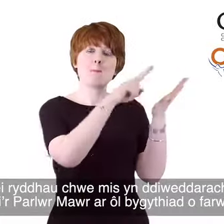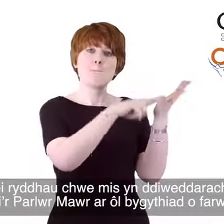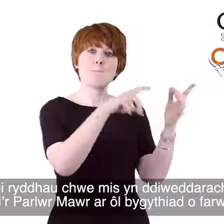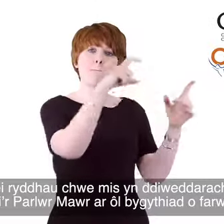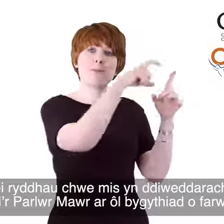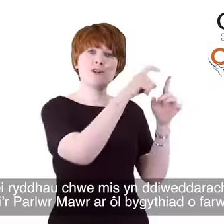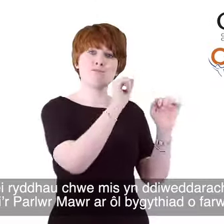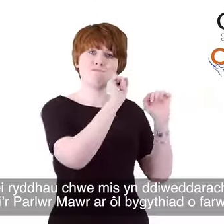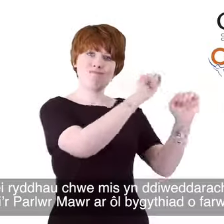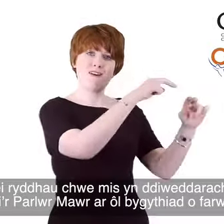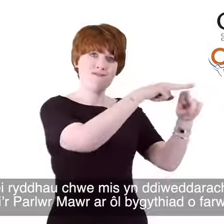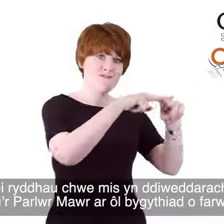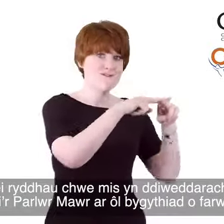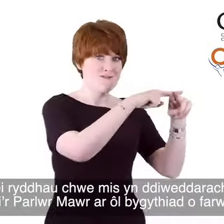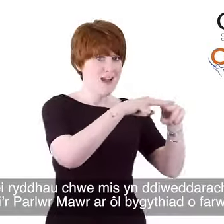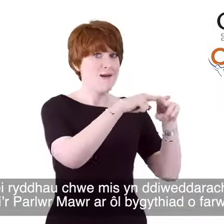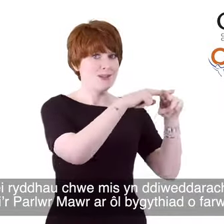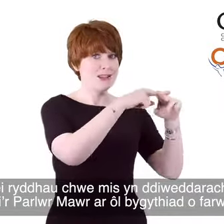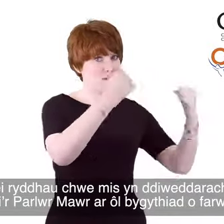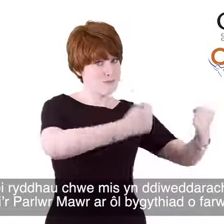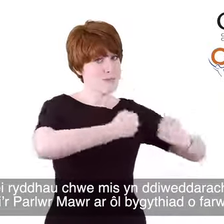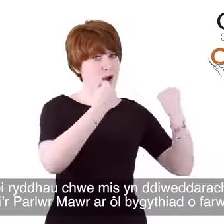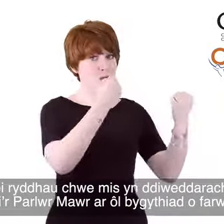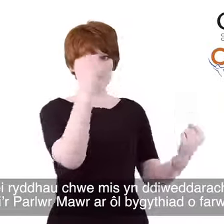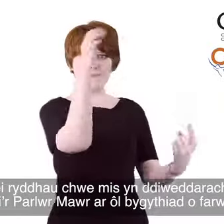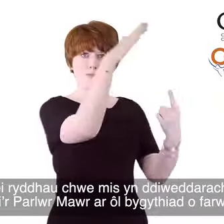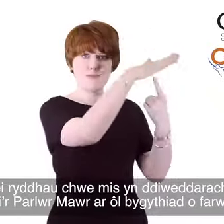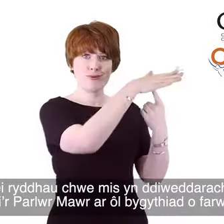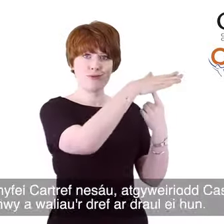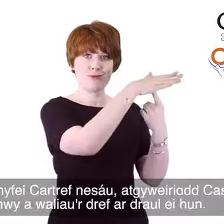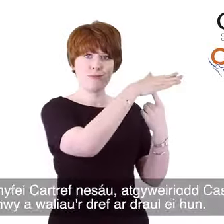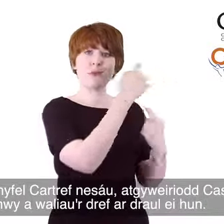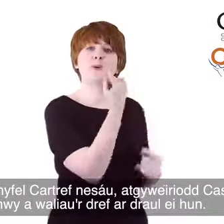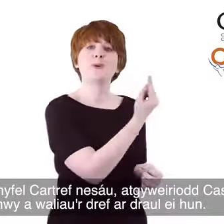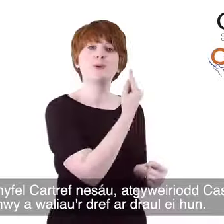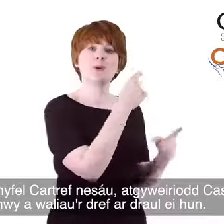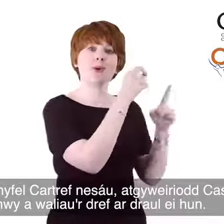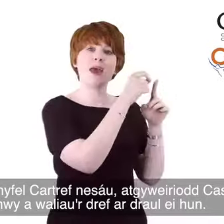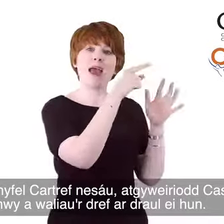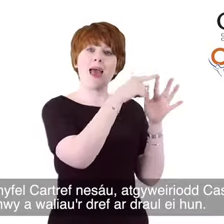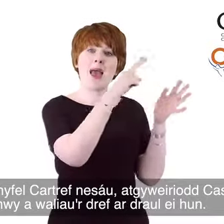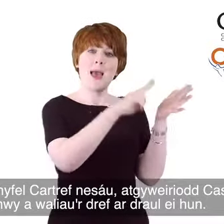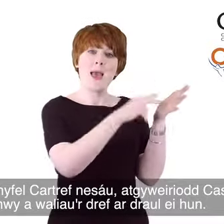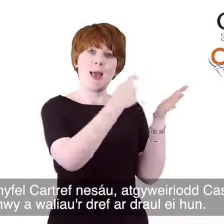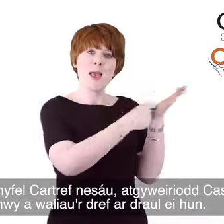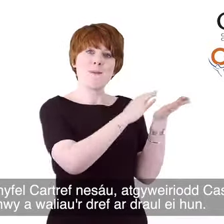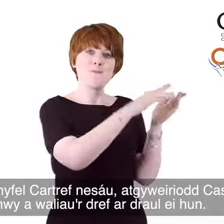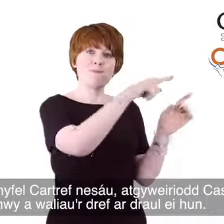a dychwelodd i'r parlwr mawr yn ôl bygythiad o farwolaeth. Wrth i'r rhyfel cartref nesau, atgywiriodd